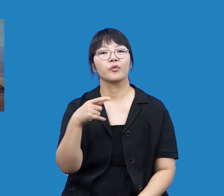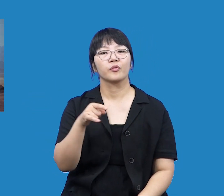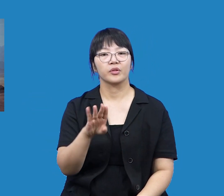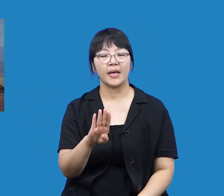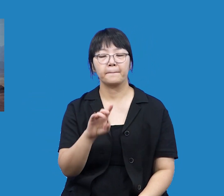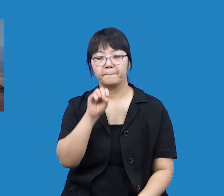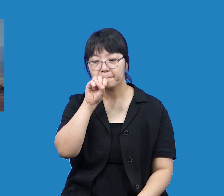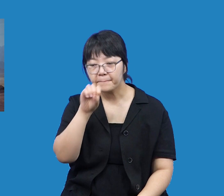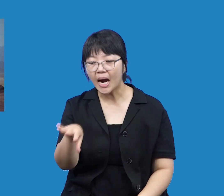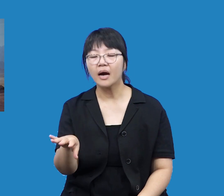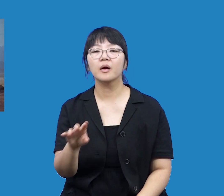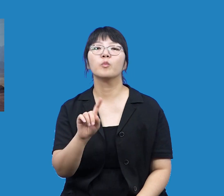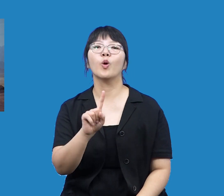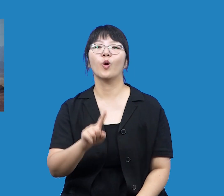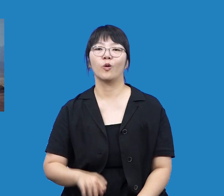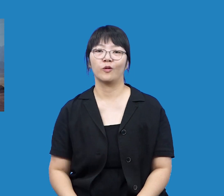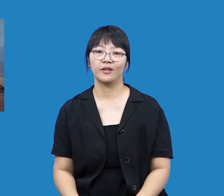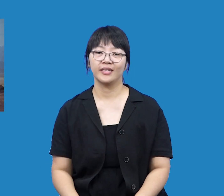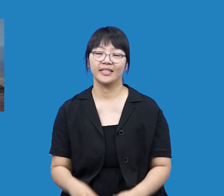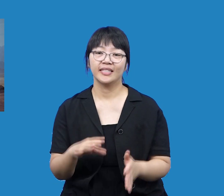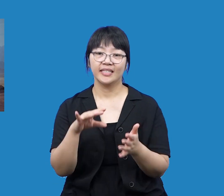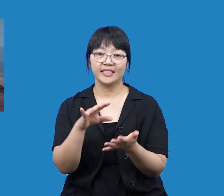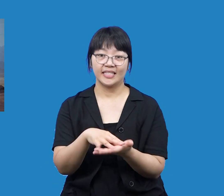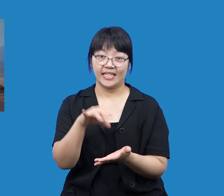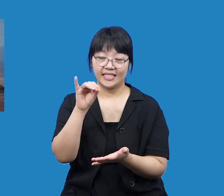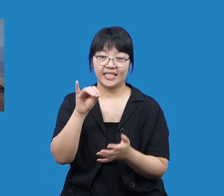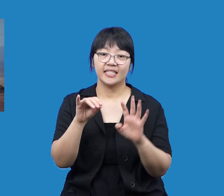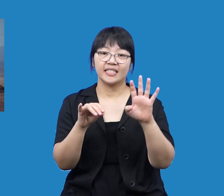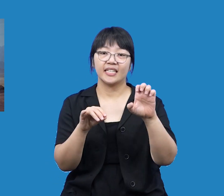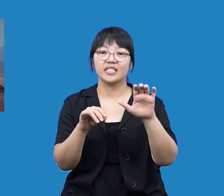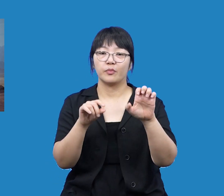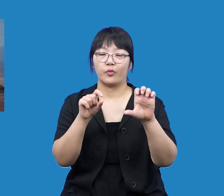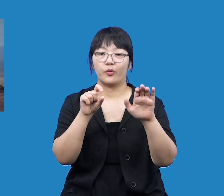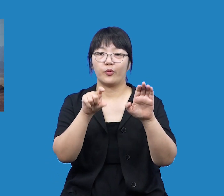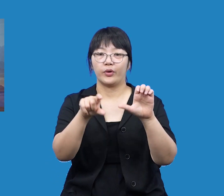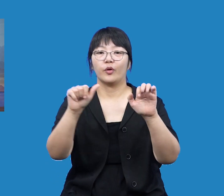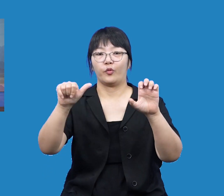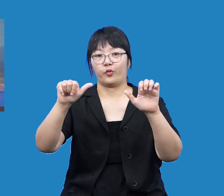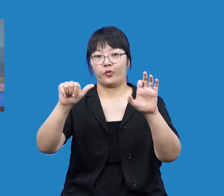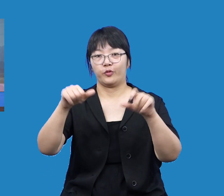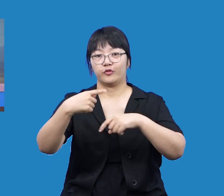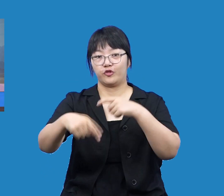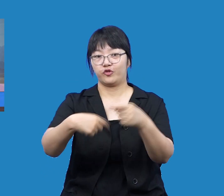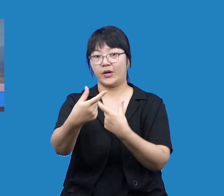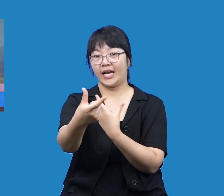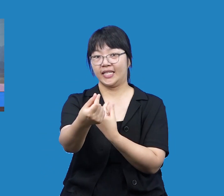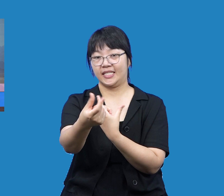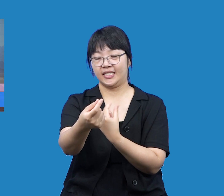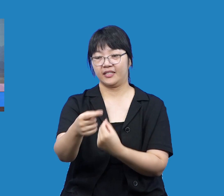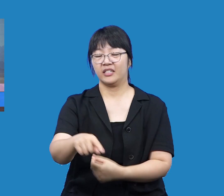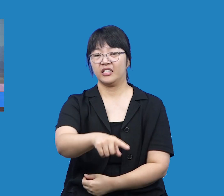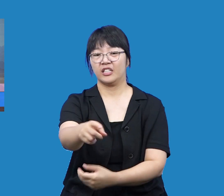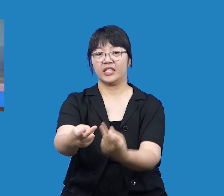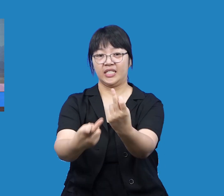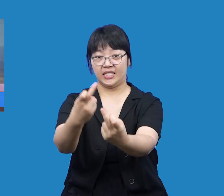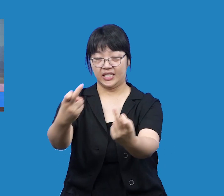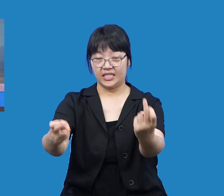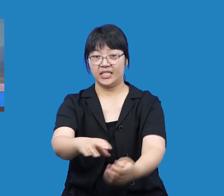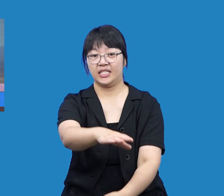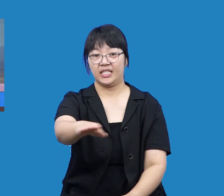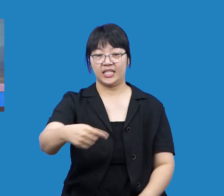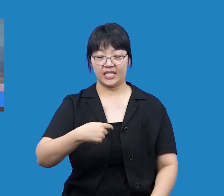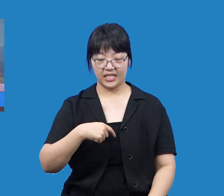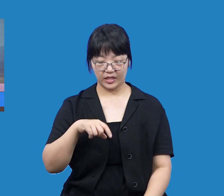여러분 기억하시나요? 창세기 45장 5절의 말씀입니다. 같이 읽겠습니다. 시작.